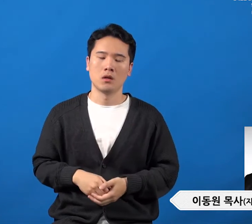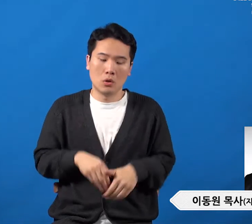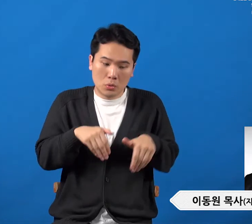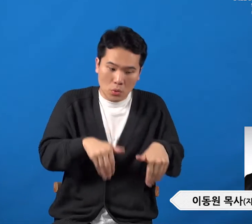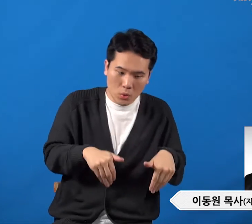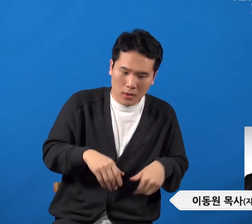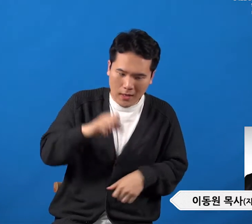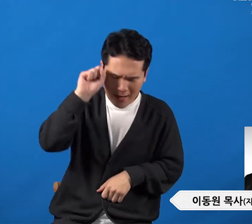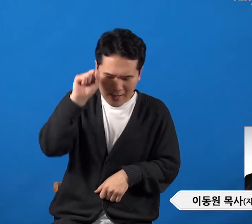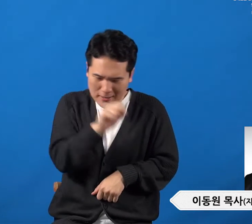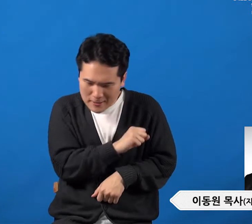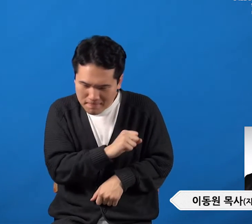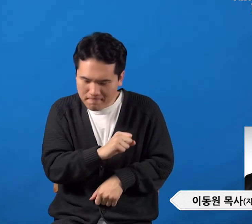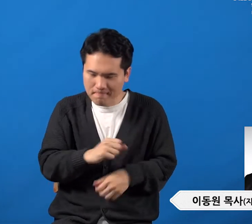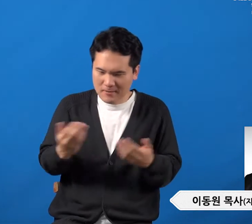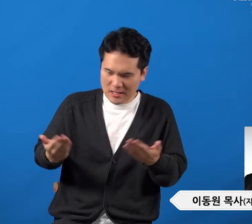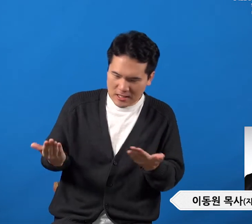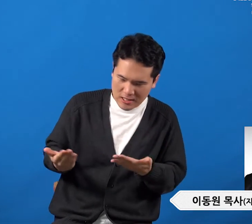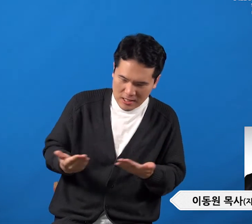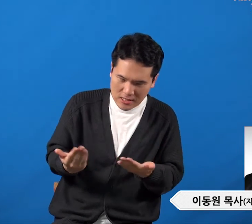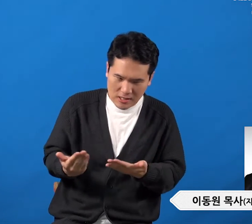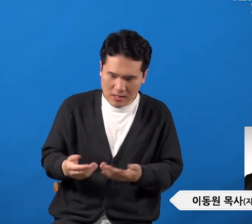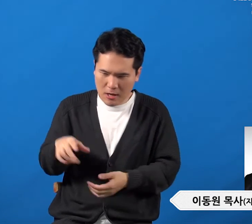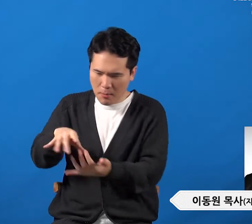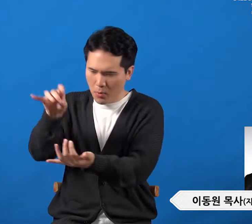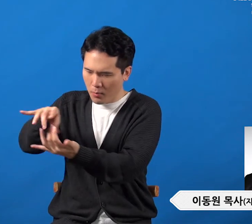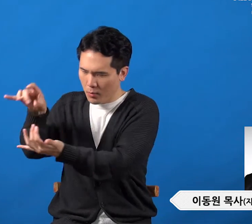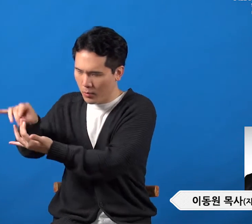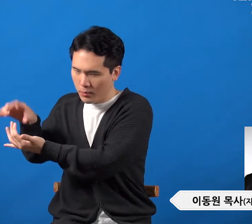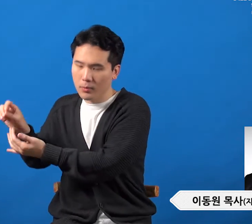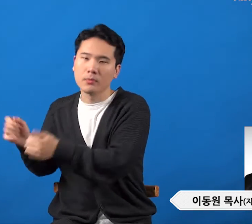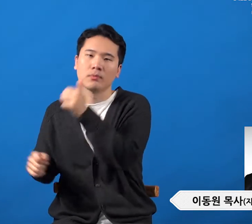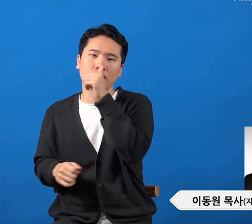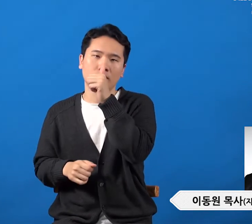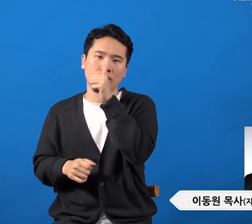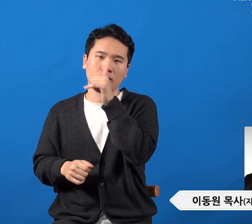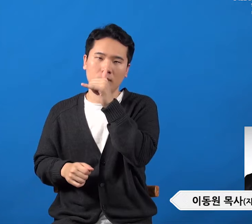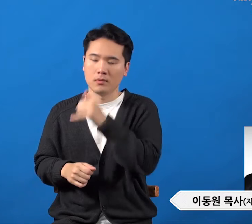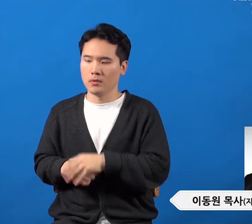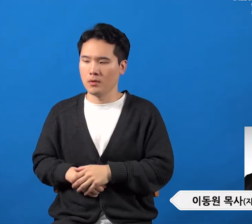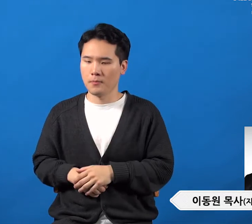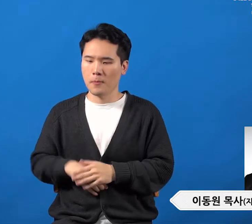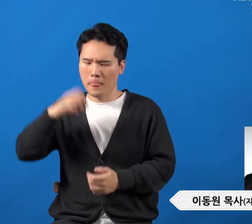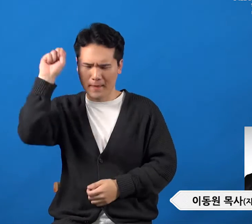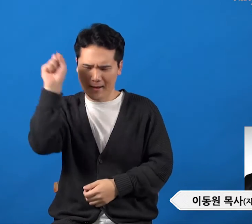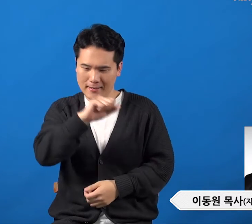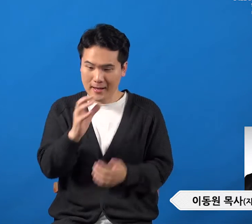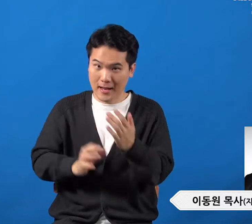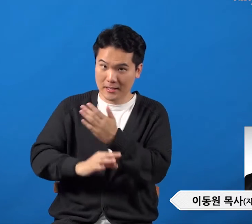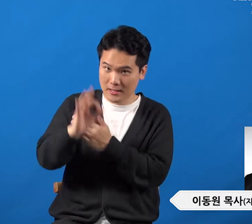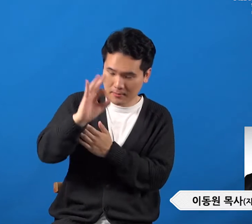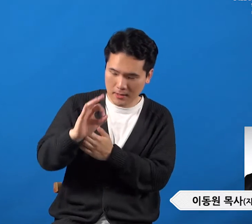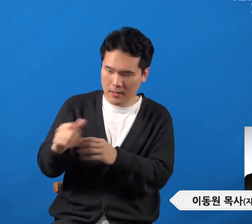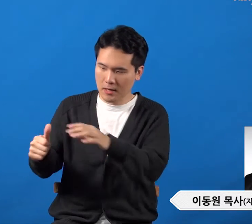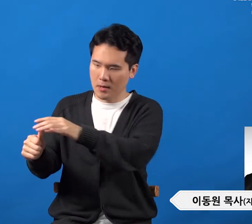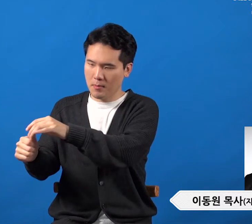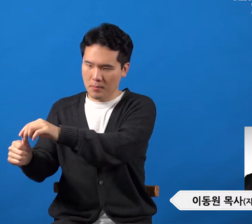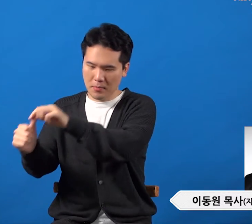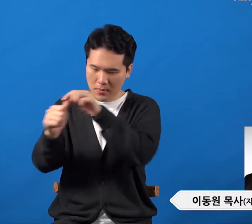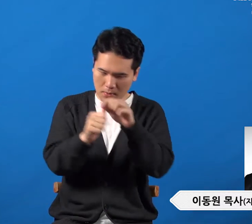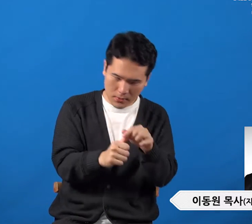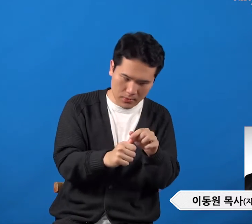가서 일할 수 있는 일꾼들을 시장에 가서 모집해 가지고 오죠. 이른 아침에 모집당한